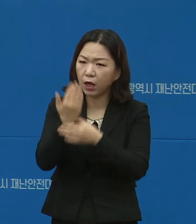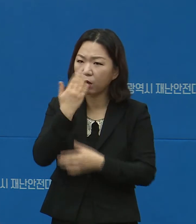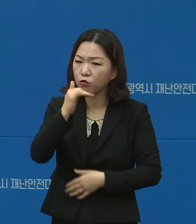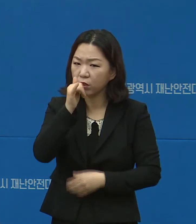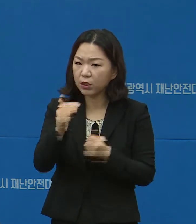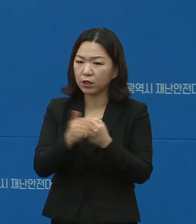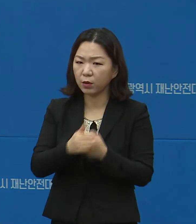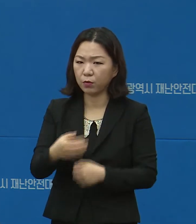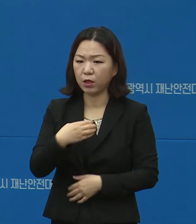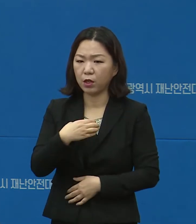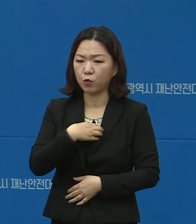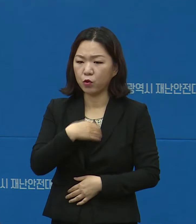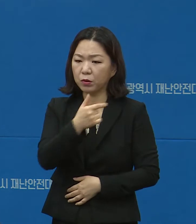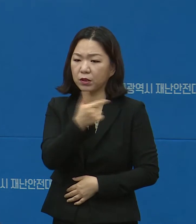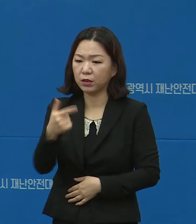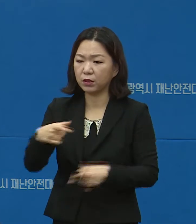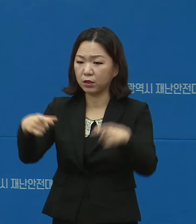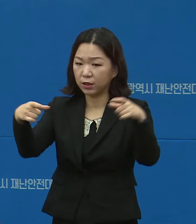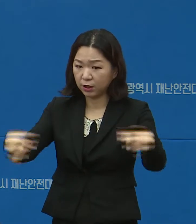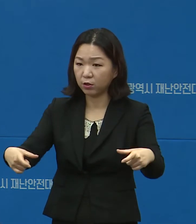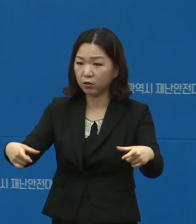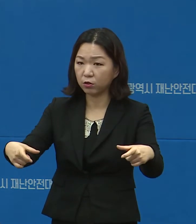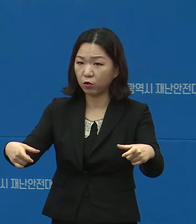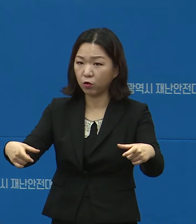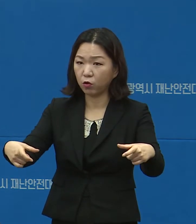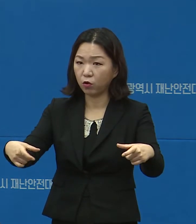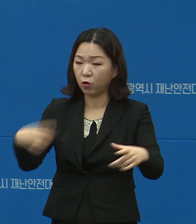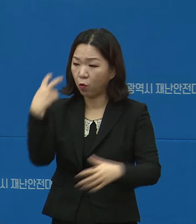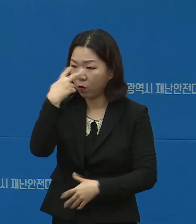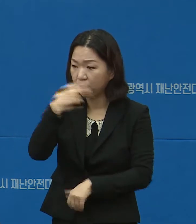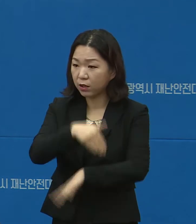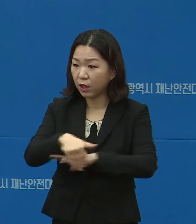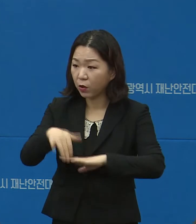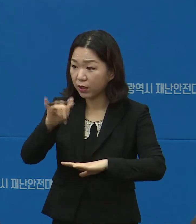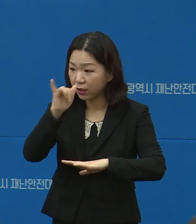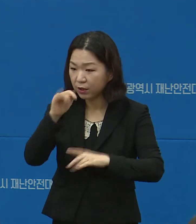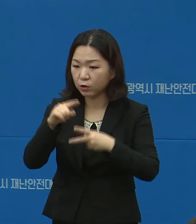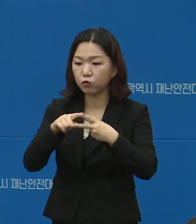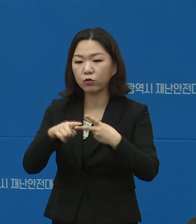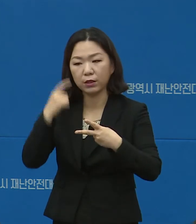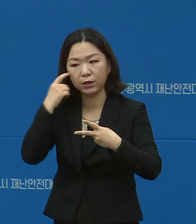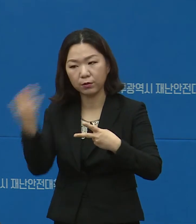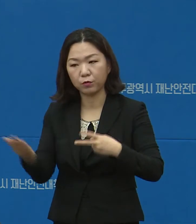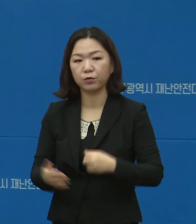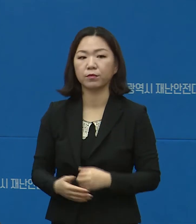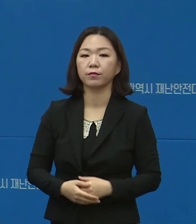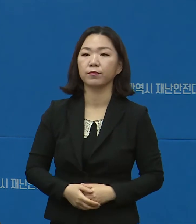뭐 고위험군으로 따로 병원이나 신천지처럼 관리를 하실 건지 두 가지 질문 드리겠습니다.